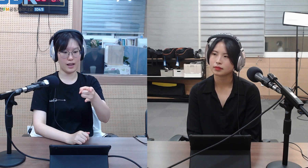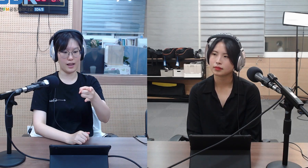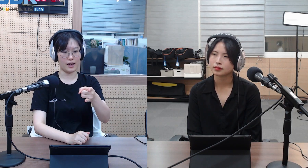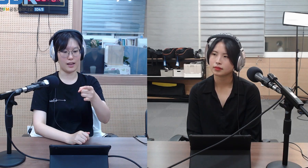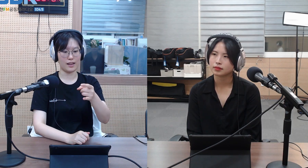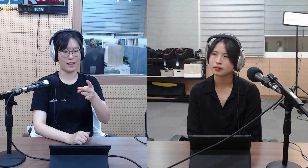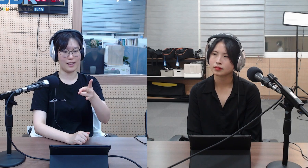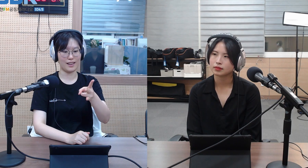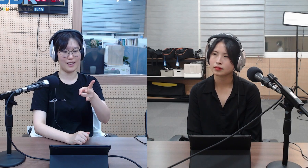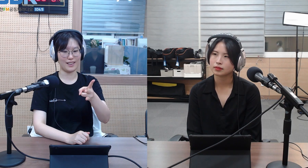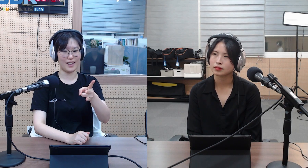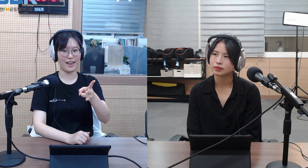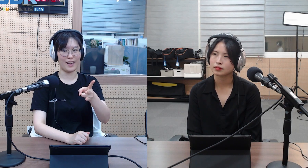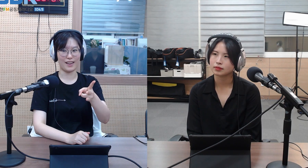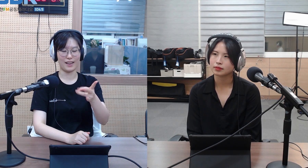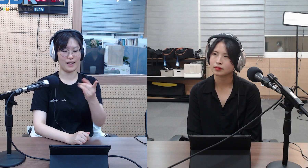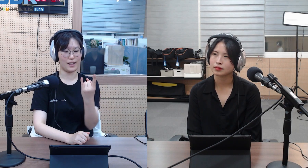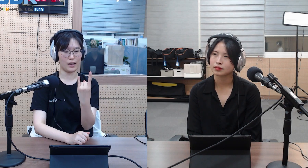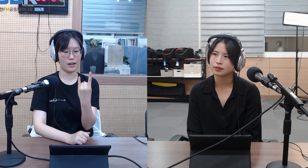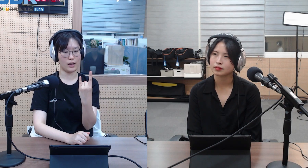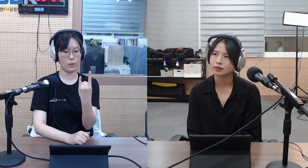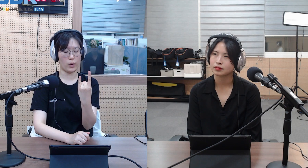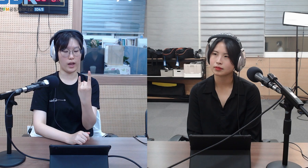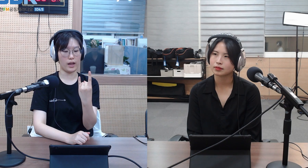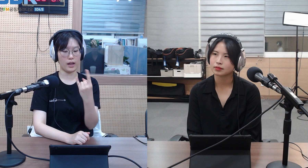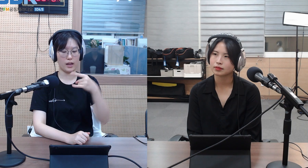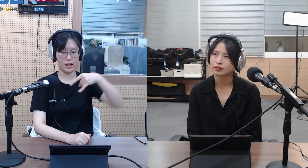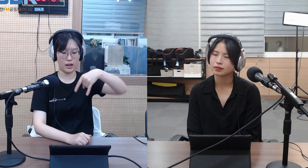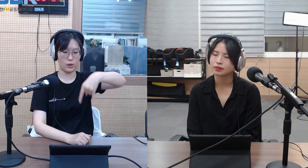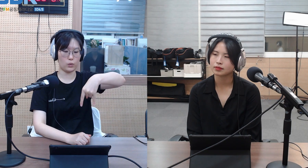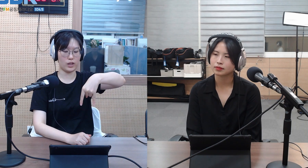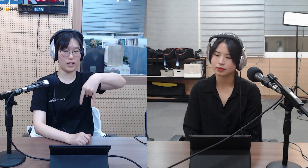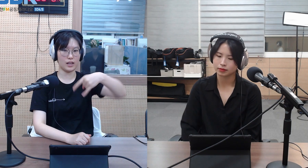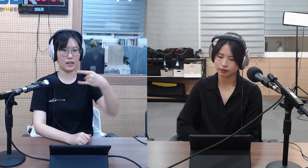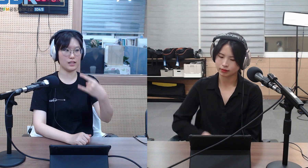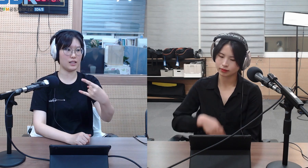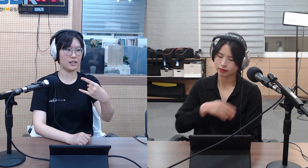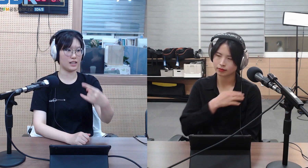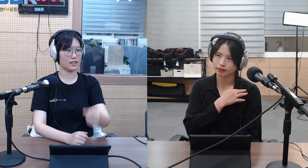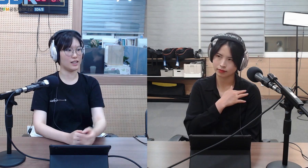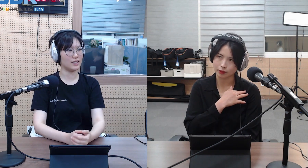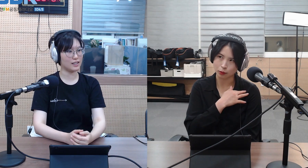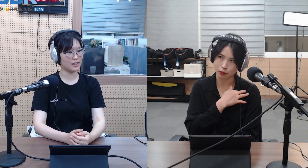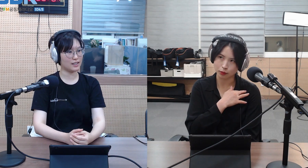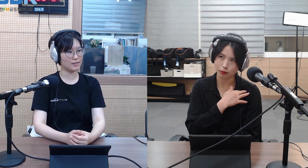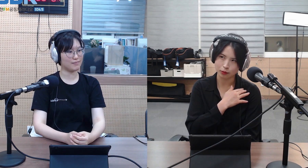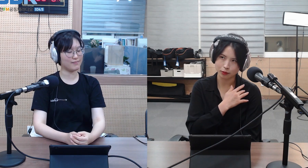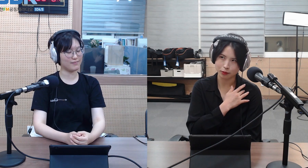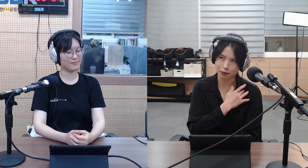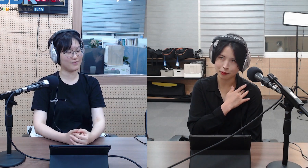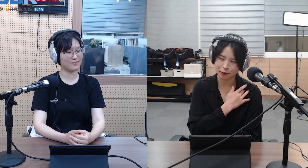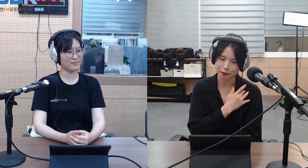에, 예, 왜, 위, 의. 오,